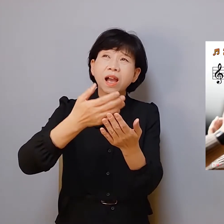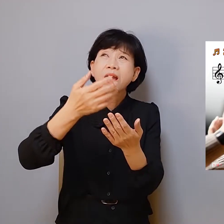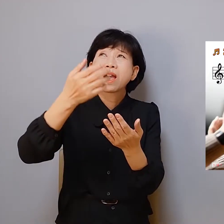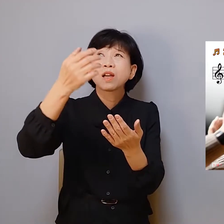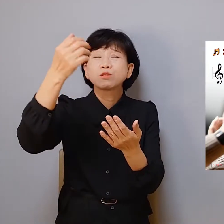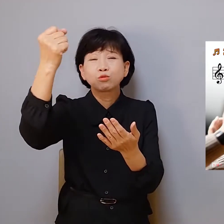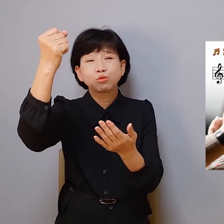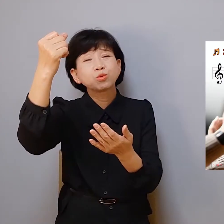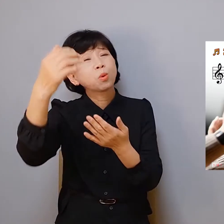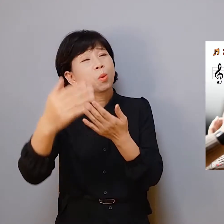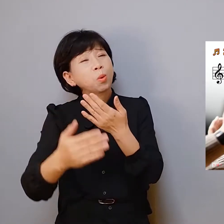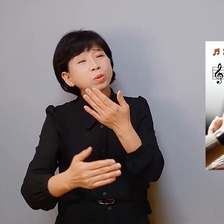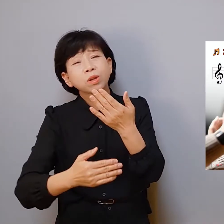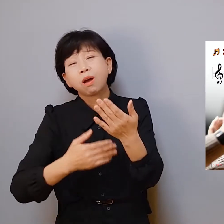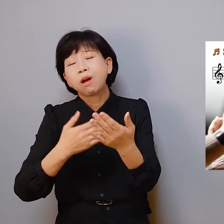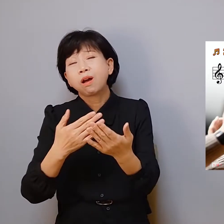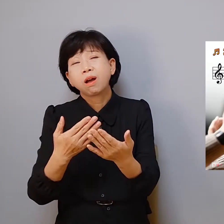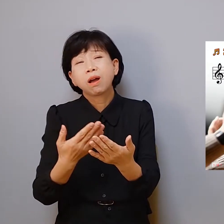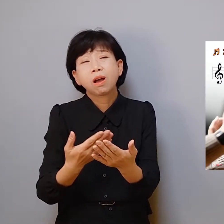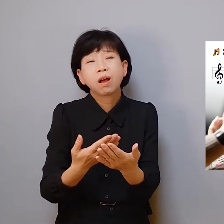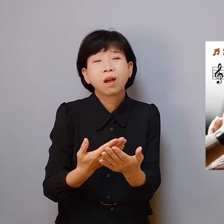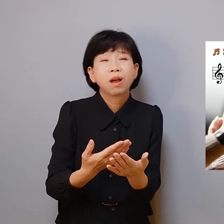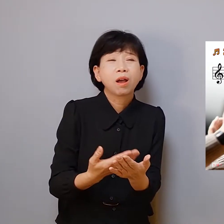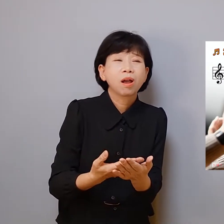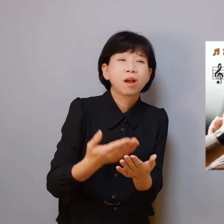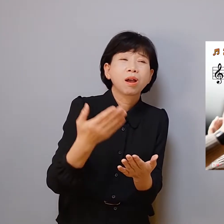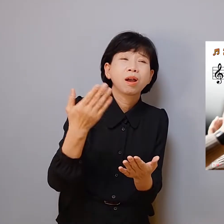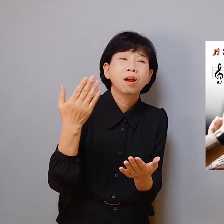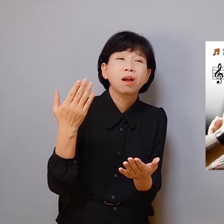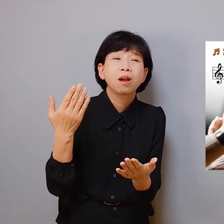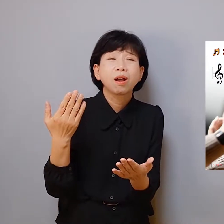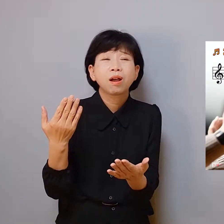영광을 받아주소서.